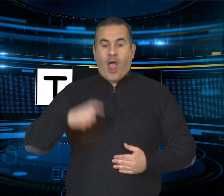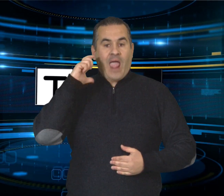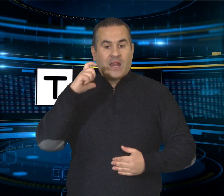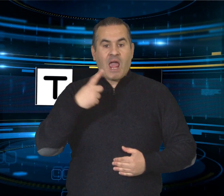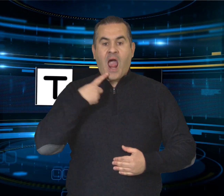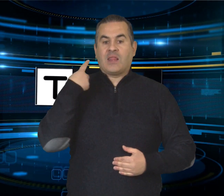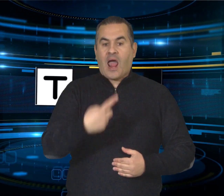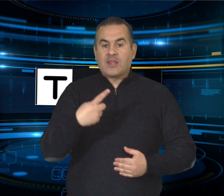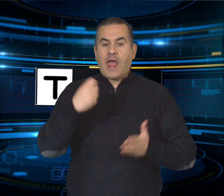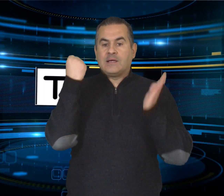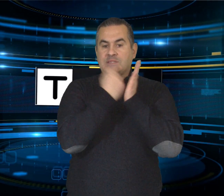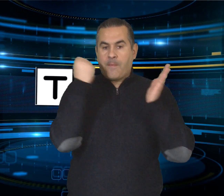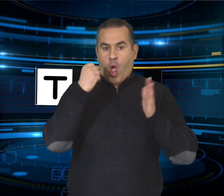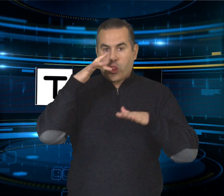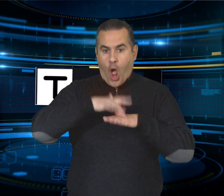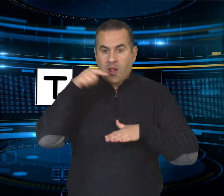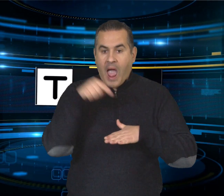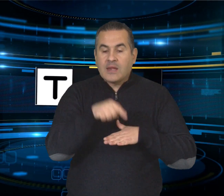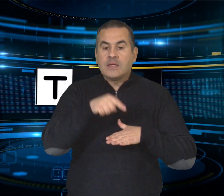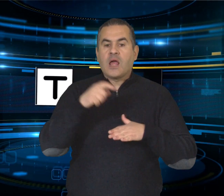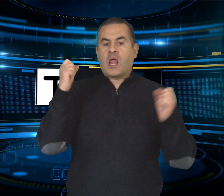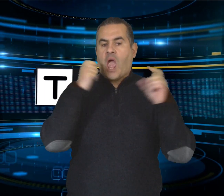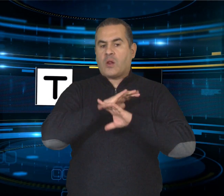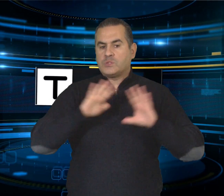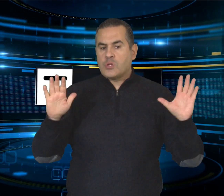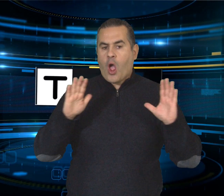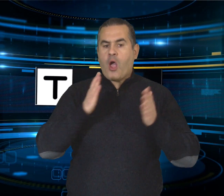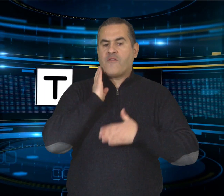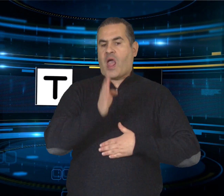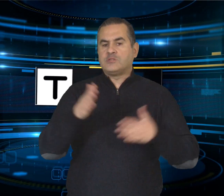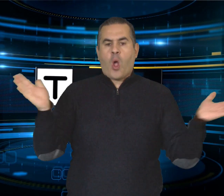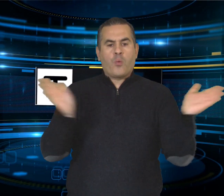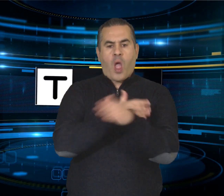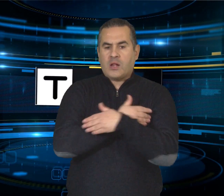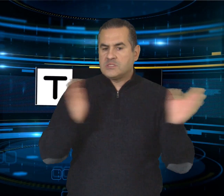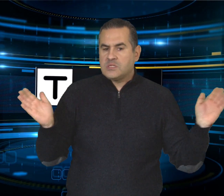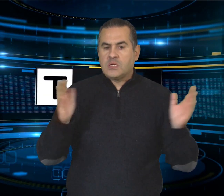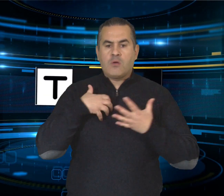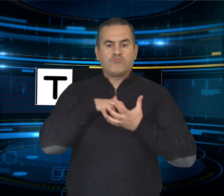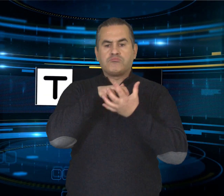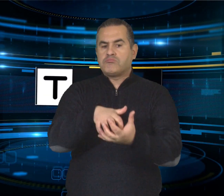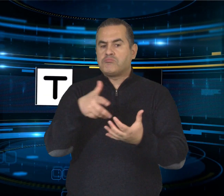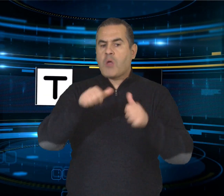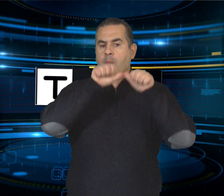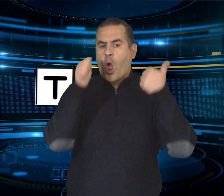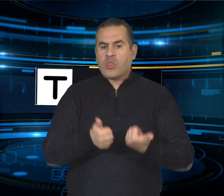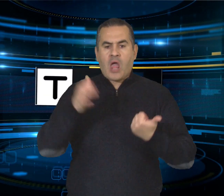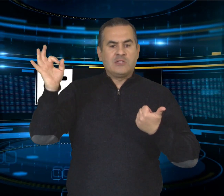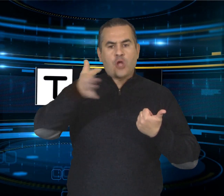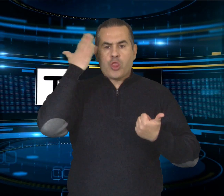Simbolo tangibile di gratitudine verso coloro che contribuiscono in modo straordinario al progresso e al benessere della città. Con queste parole il sindaco di